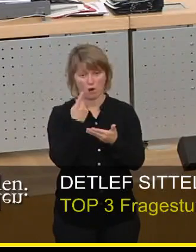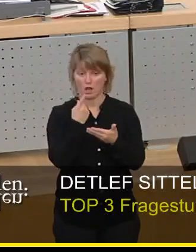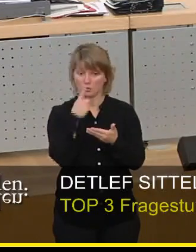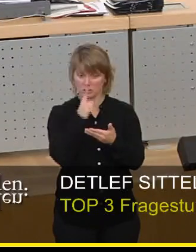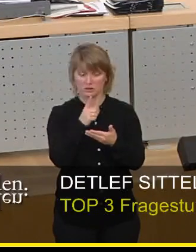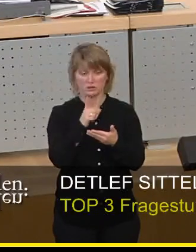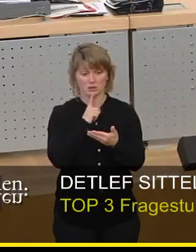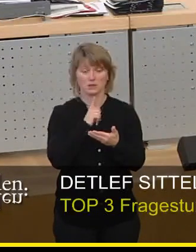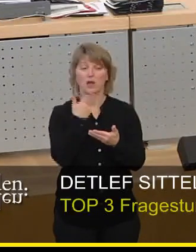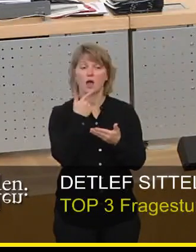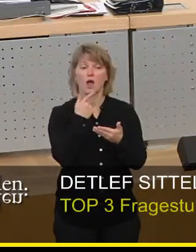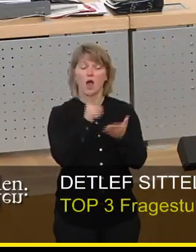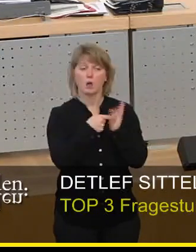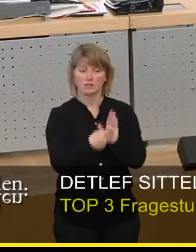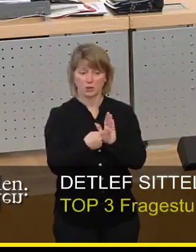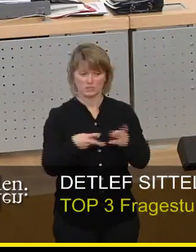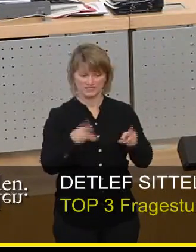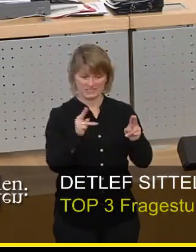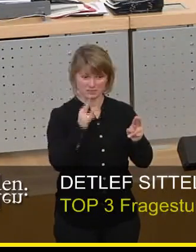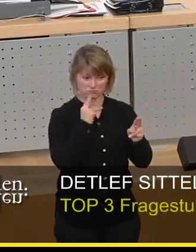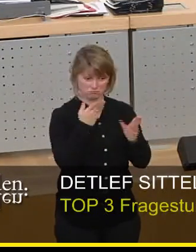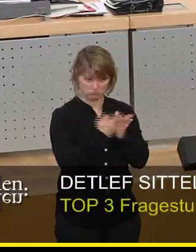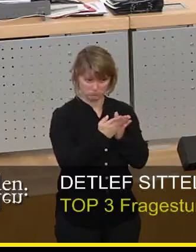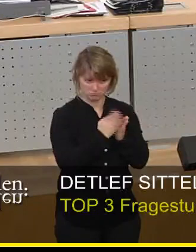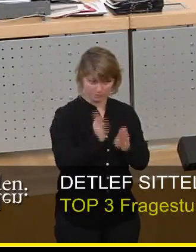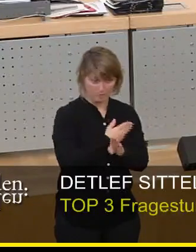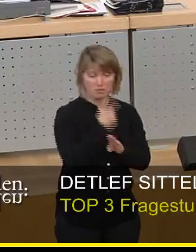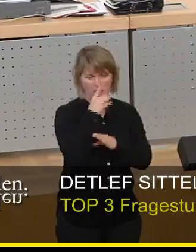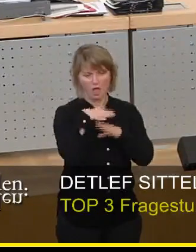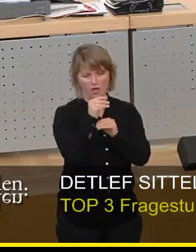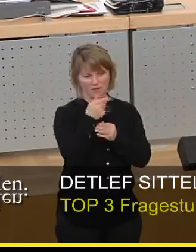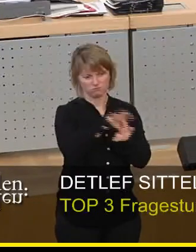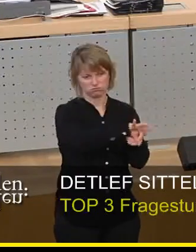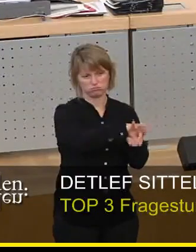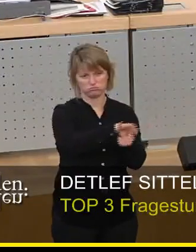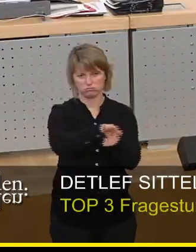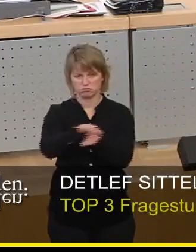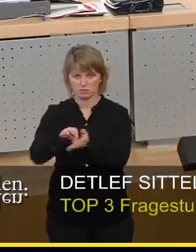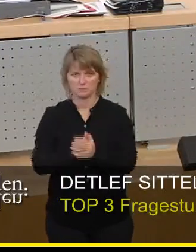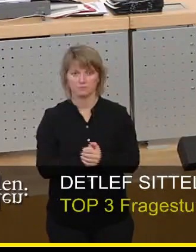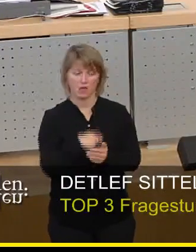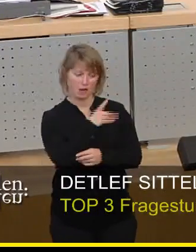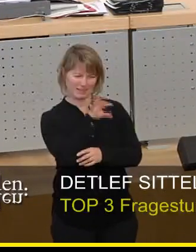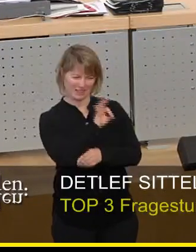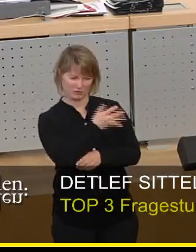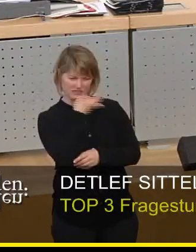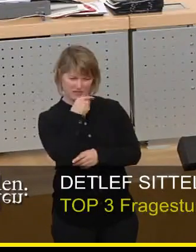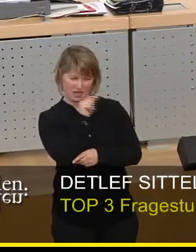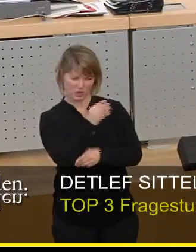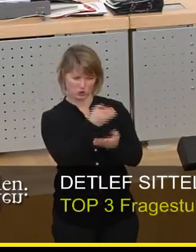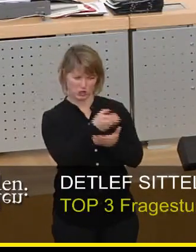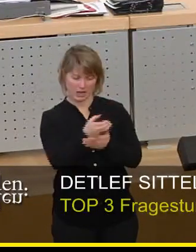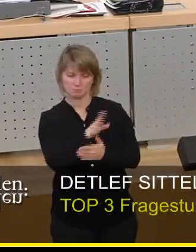Ablauf der Auslegungsfrist ab 10. März, sind wir aber zu den konkret von Ihnen nachgefragten Stellen zurzeit mit